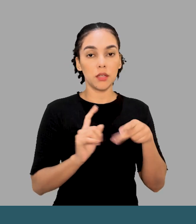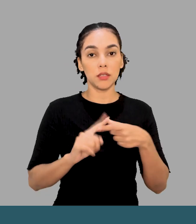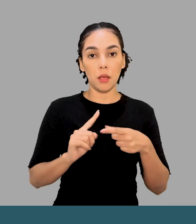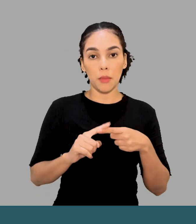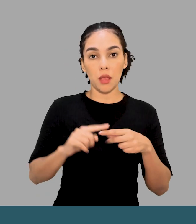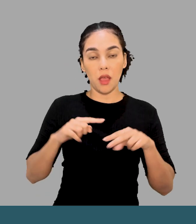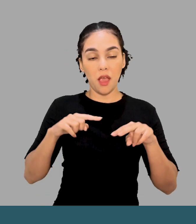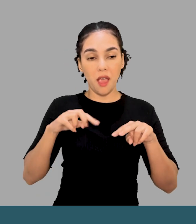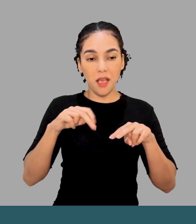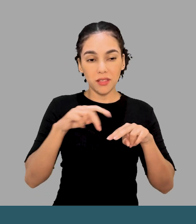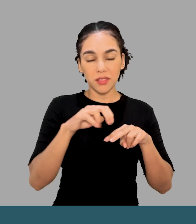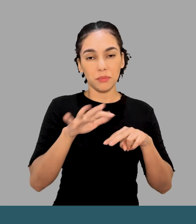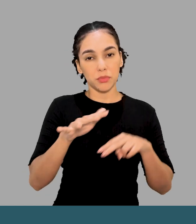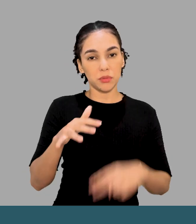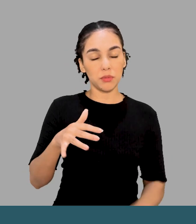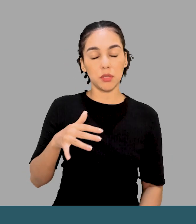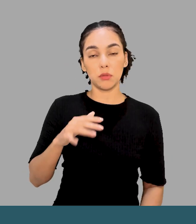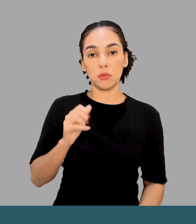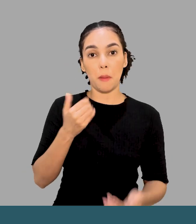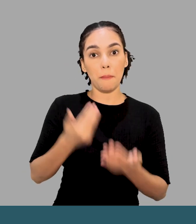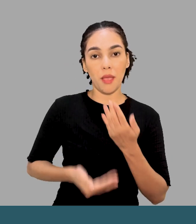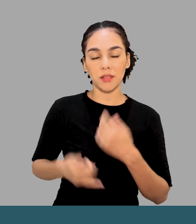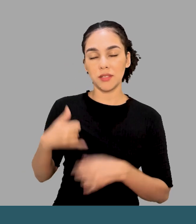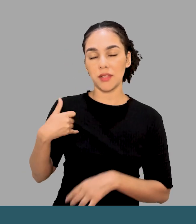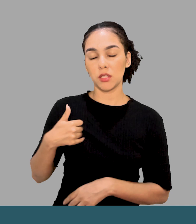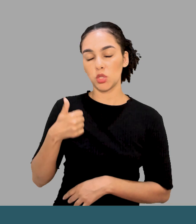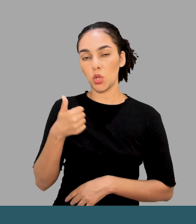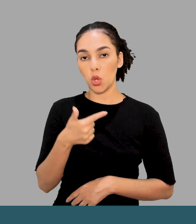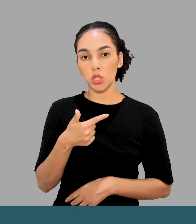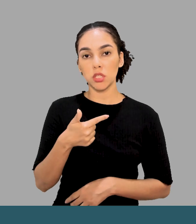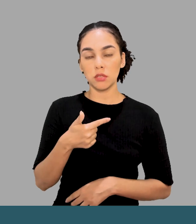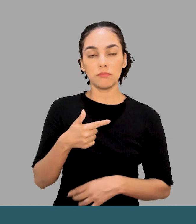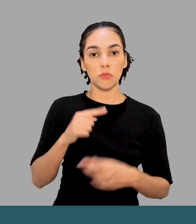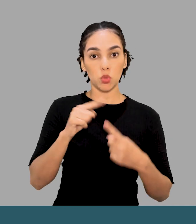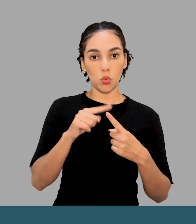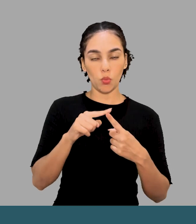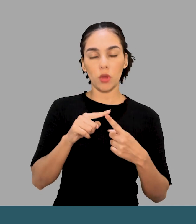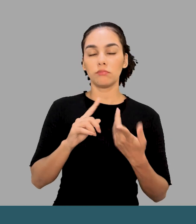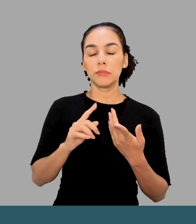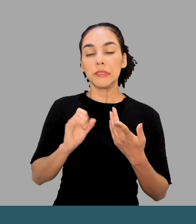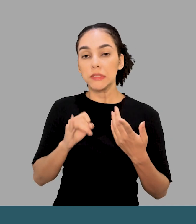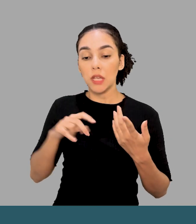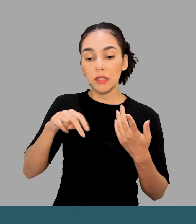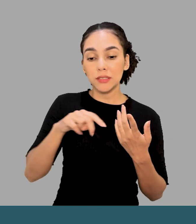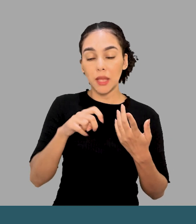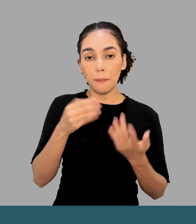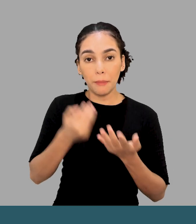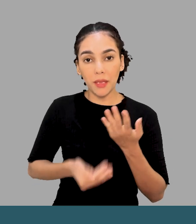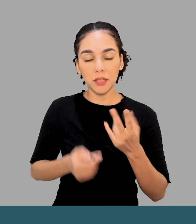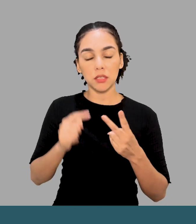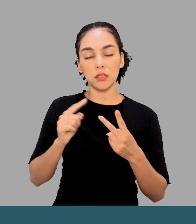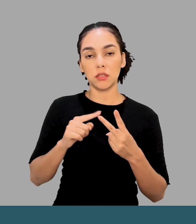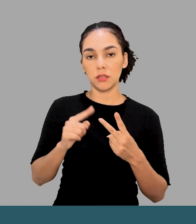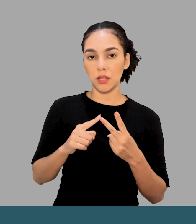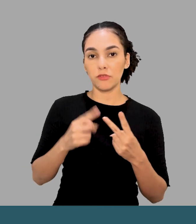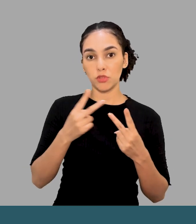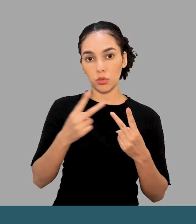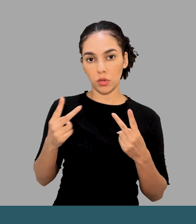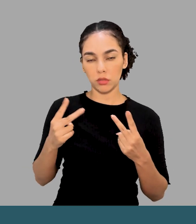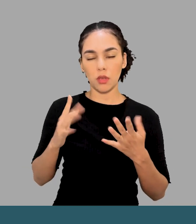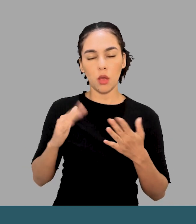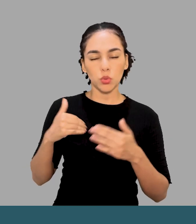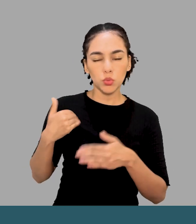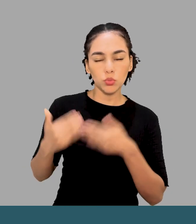entre os 18 e 22 anos para Becker. Com o passar dos anos, principalmente em casos de Duchenne,